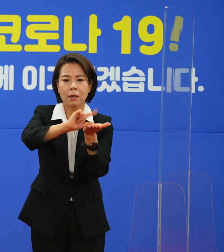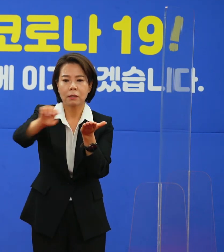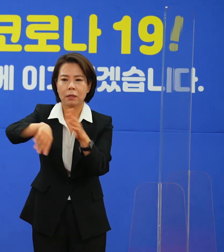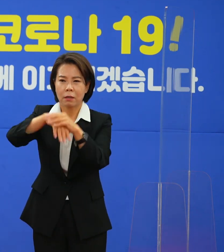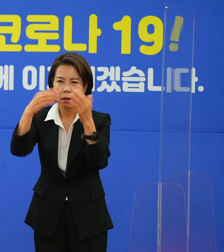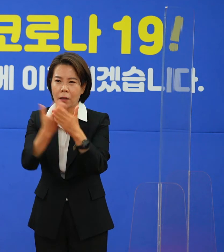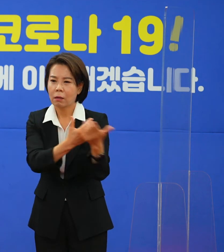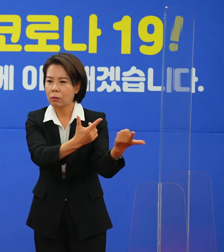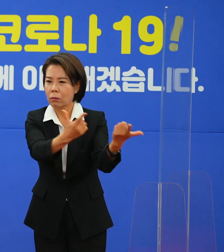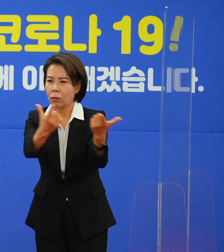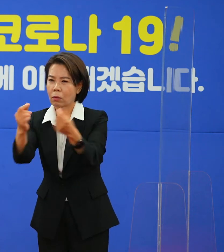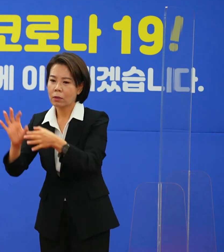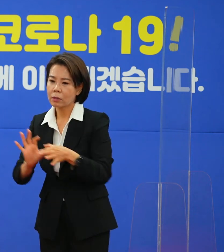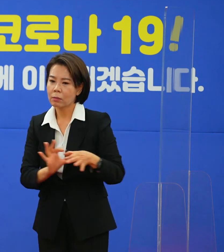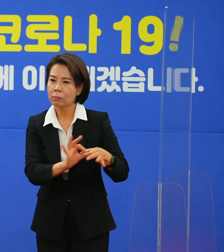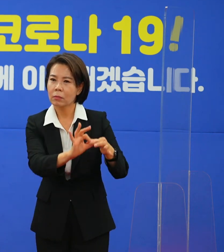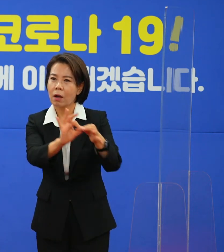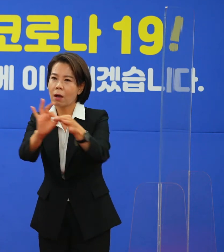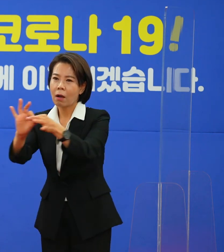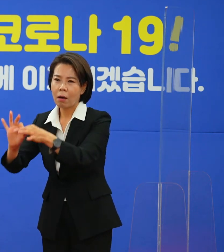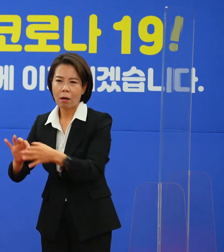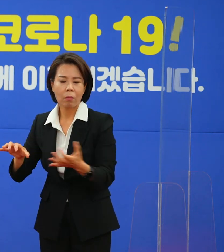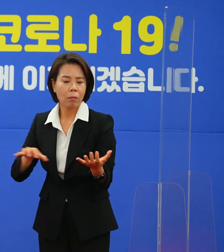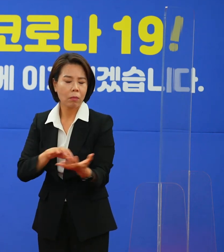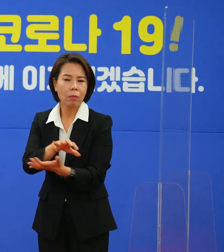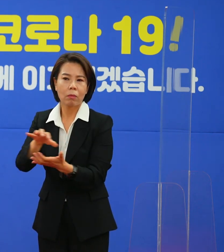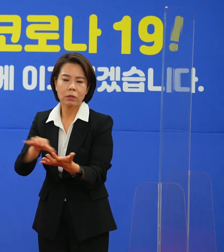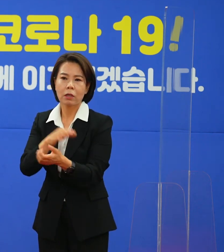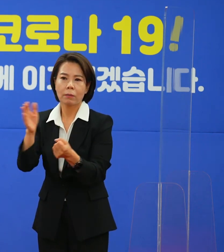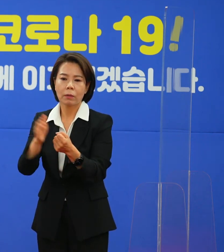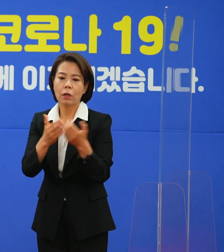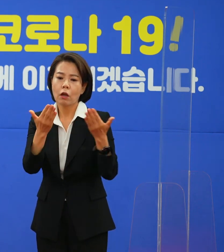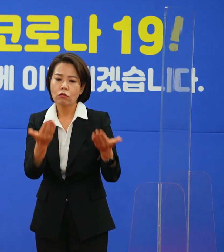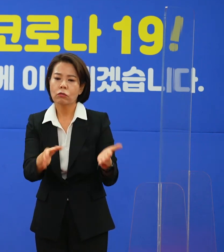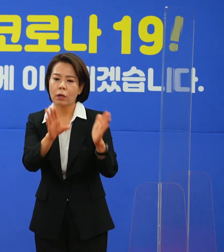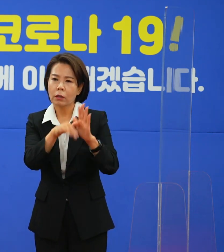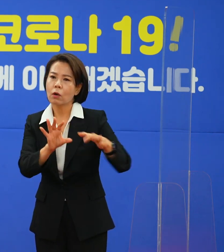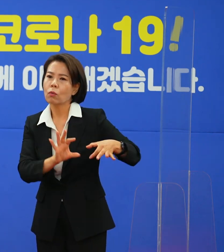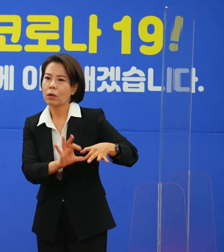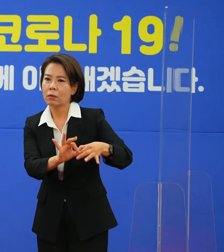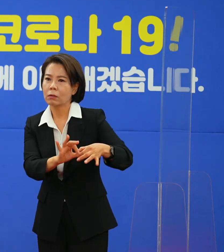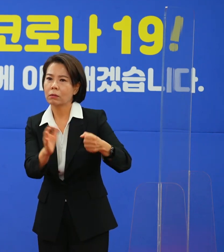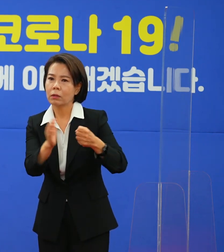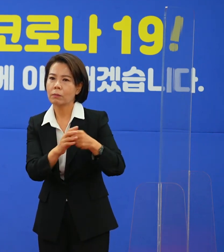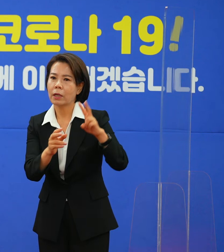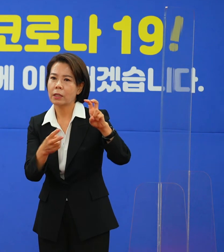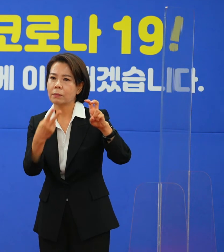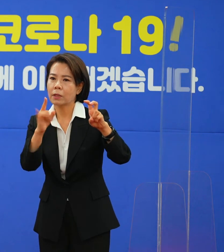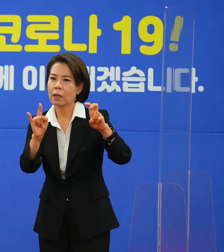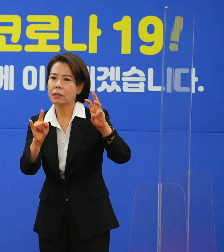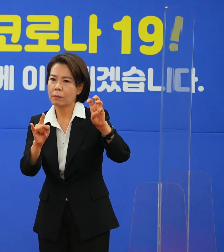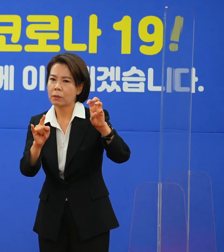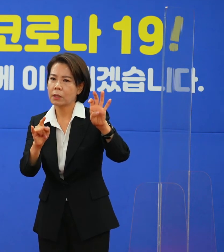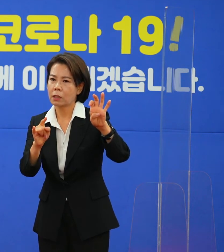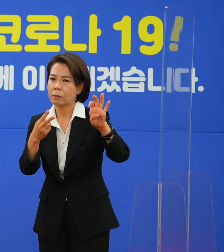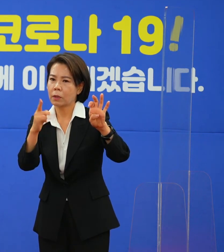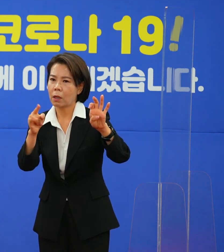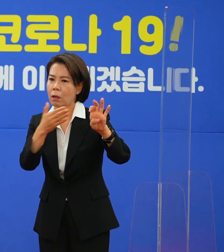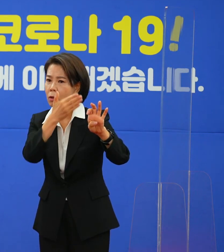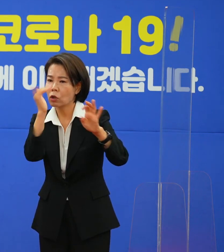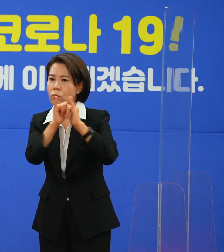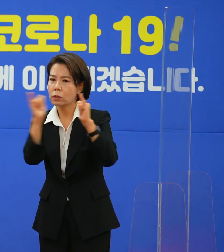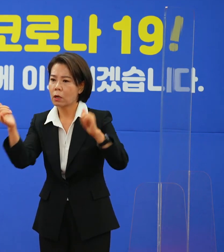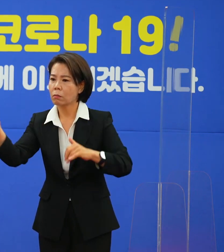다 상관관계가 지금 얽혀 있습니다. 특히 휴가철과 연관되어 있고 20대, 30대, 40대 젊은